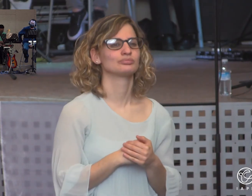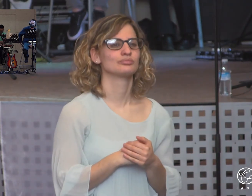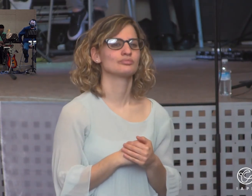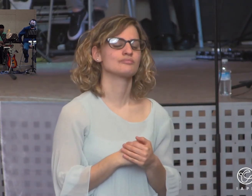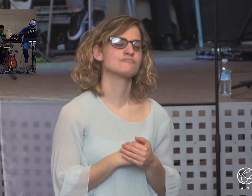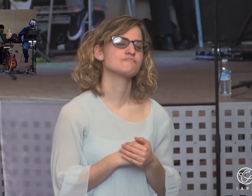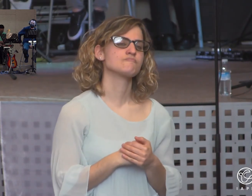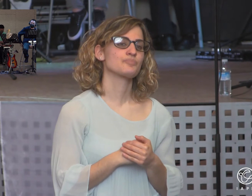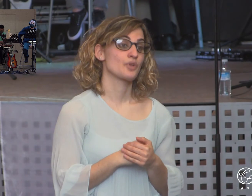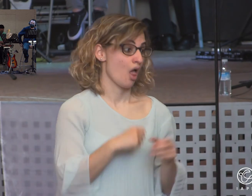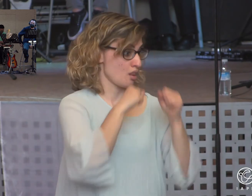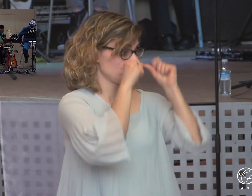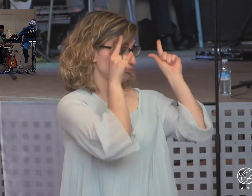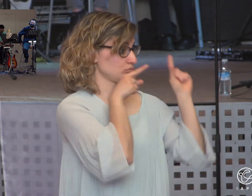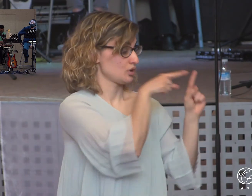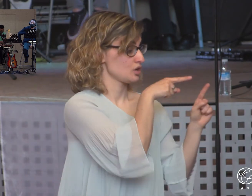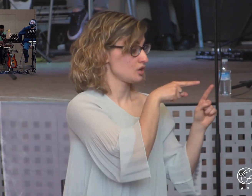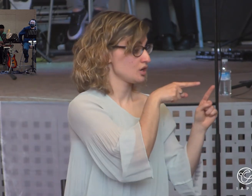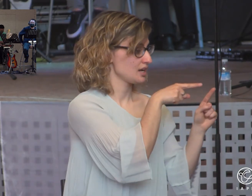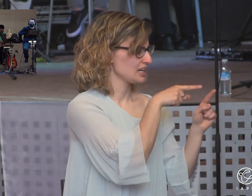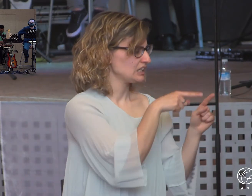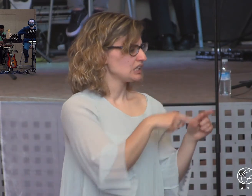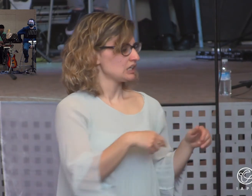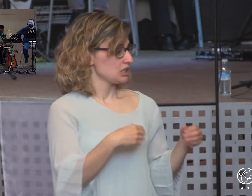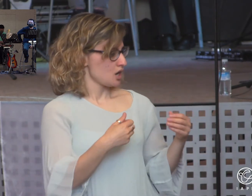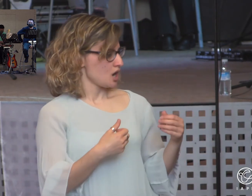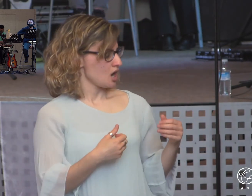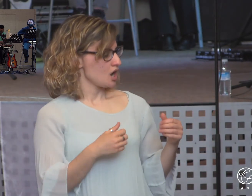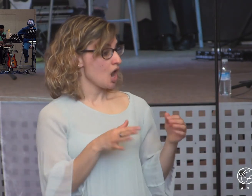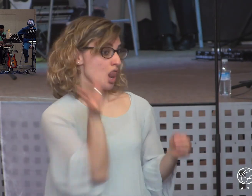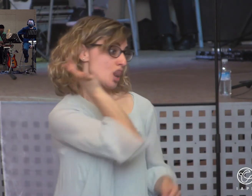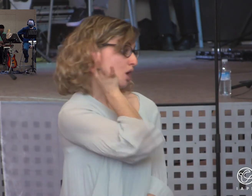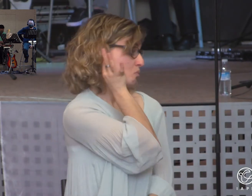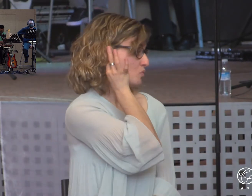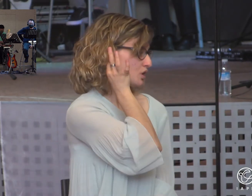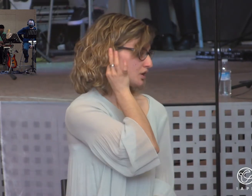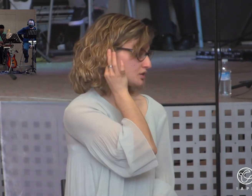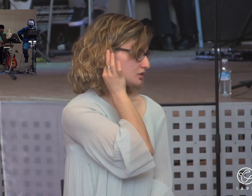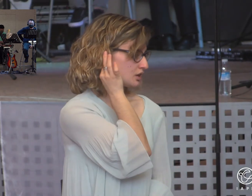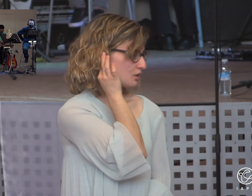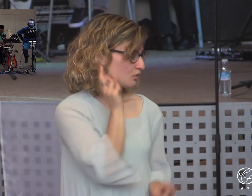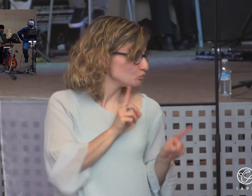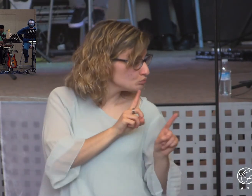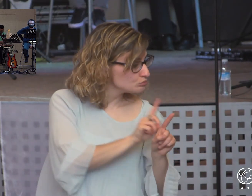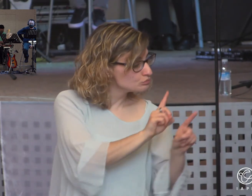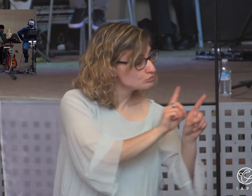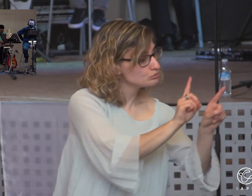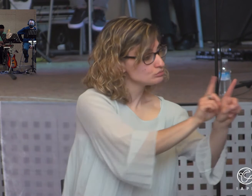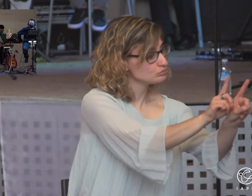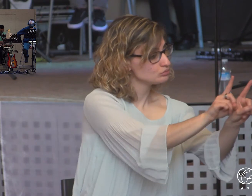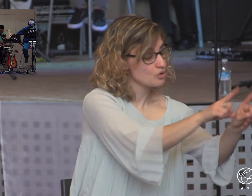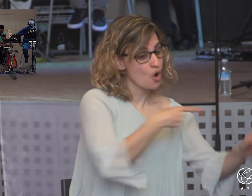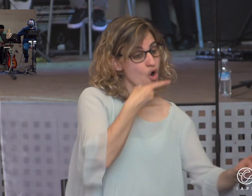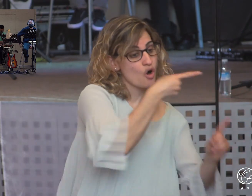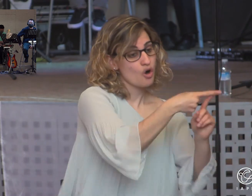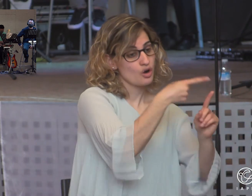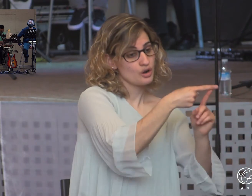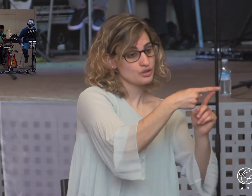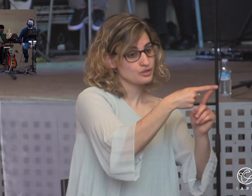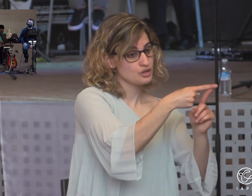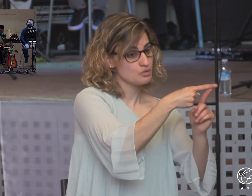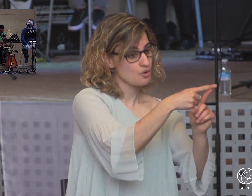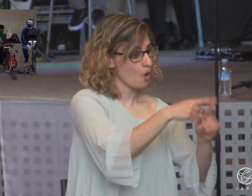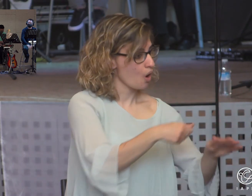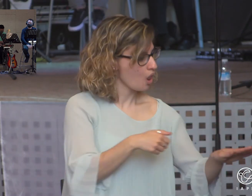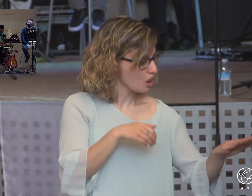habían enterrado al Señor Jesús: no temáis vosotras a ese Jesús